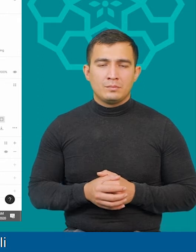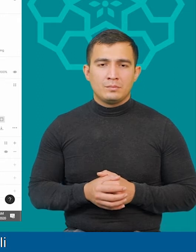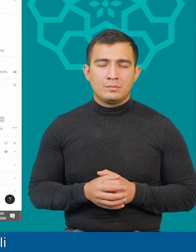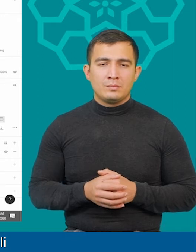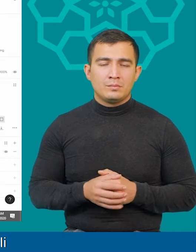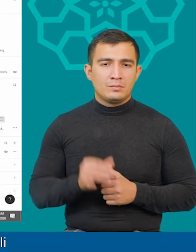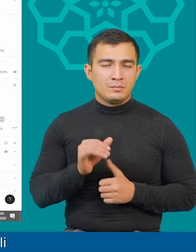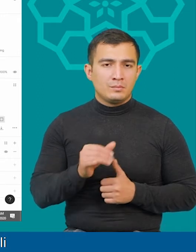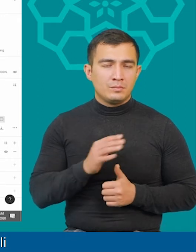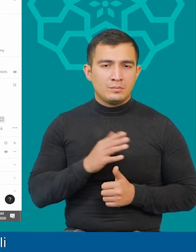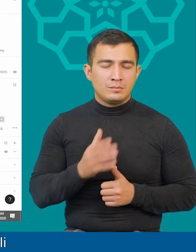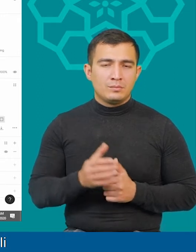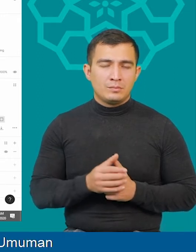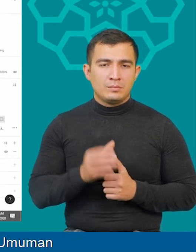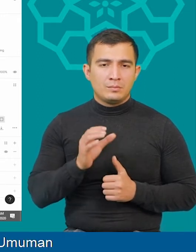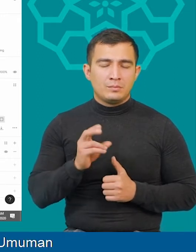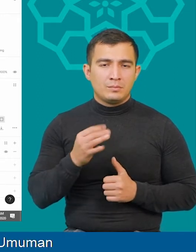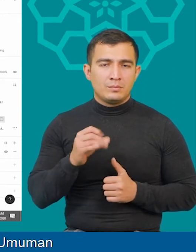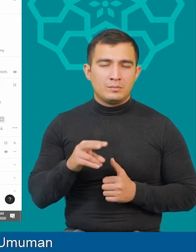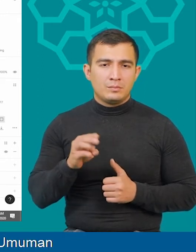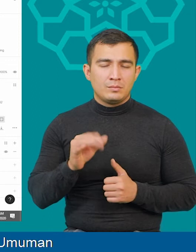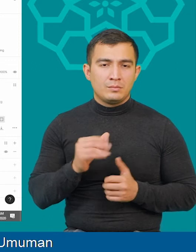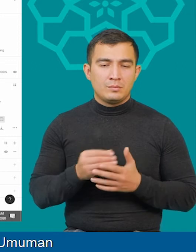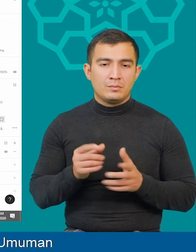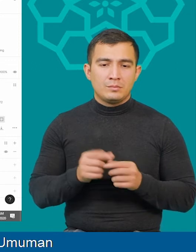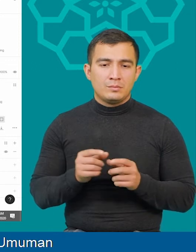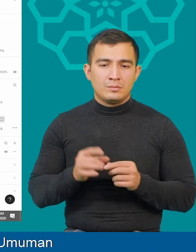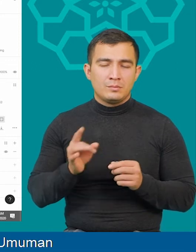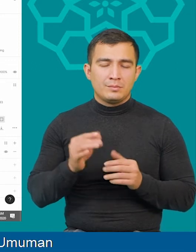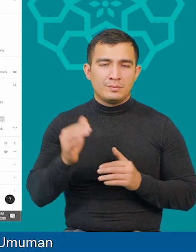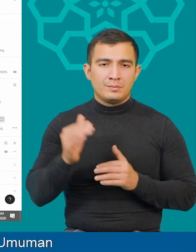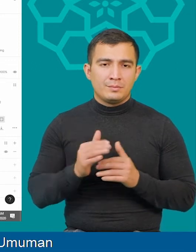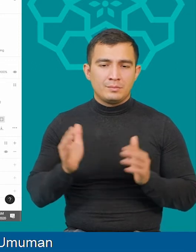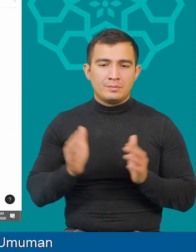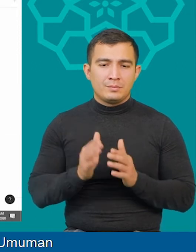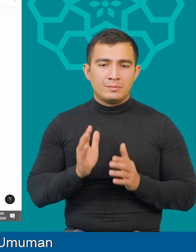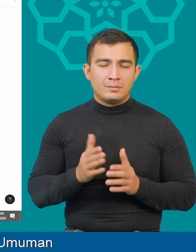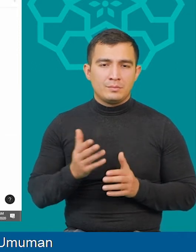Buni scale tur orqali kichkinalashtirib olaylik ozgina.